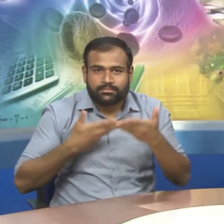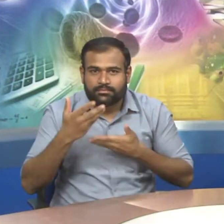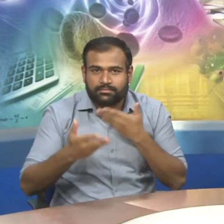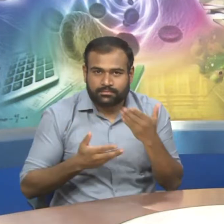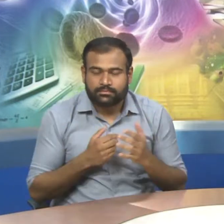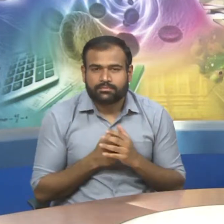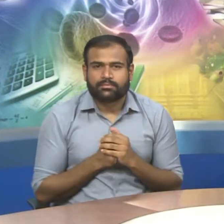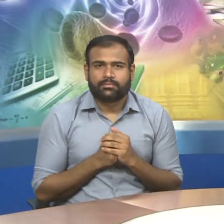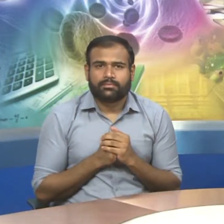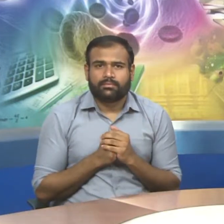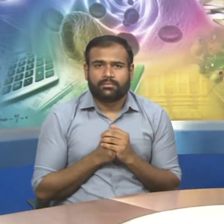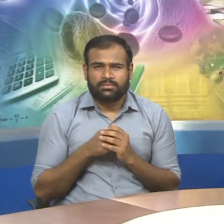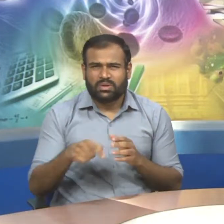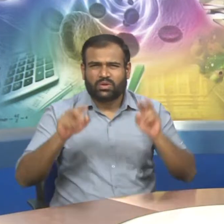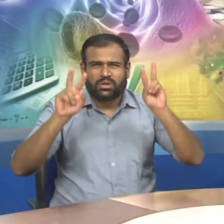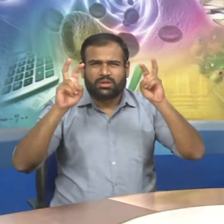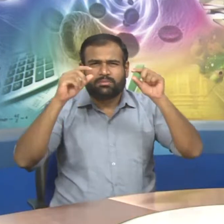We were talking about the word structure.